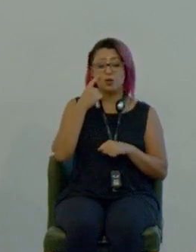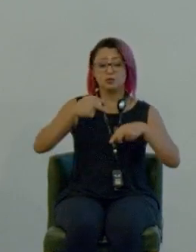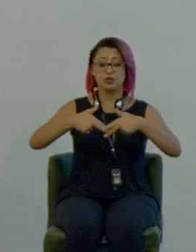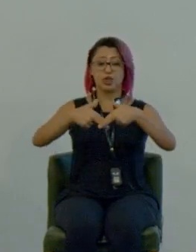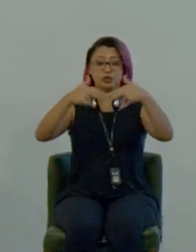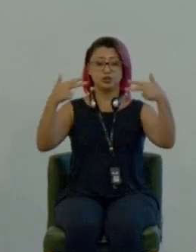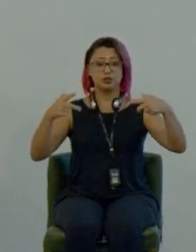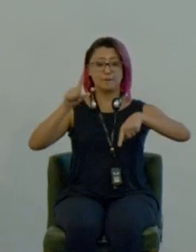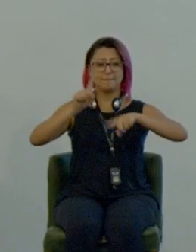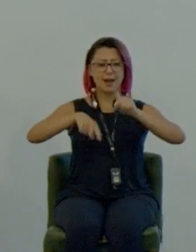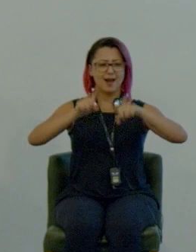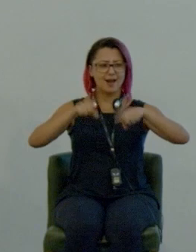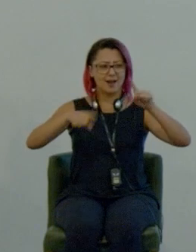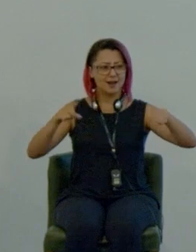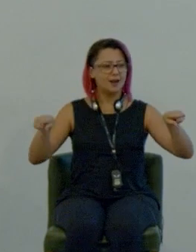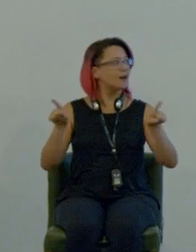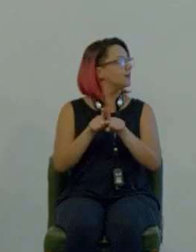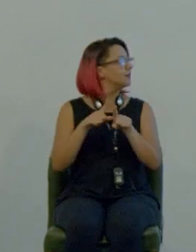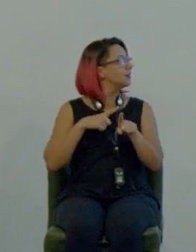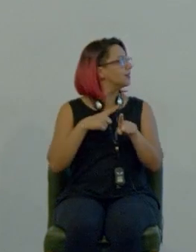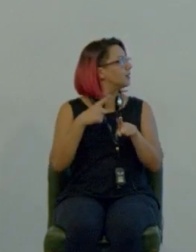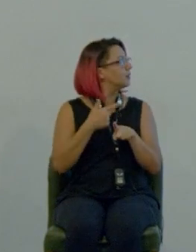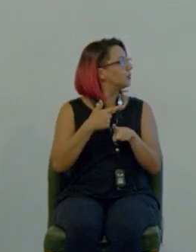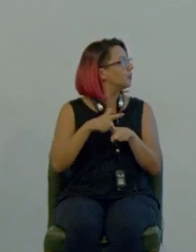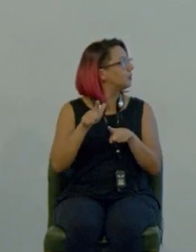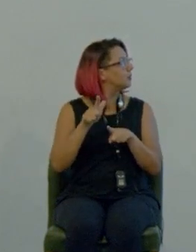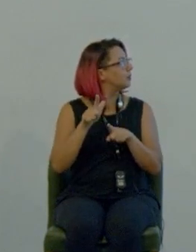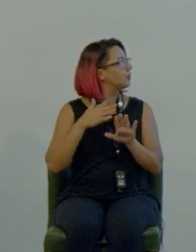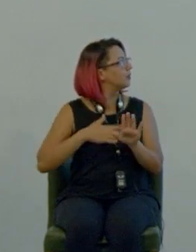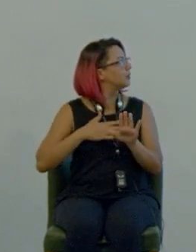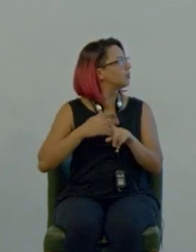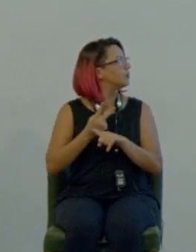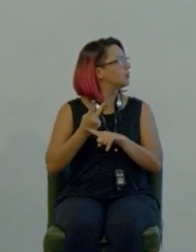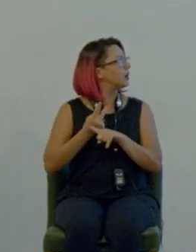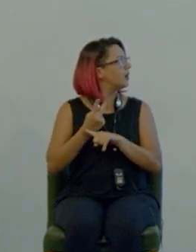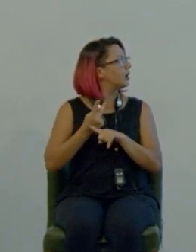muito grande. E cadê aquela figura? Tem algum lugar aqui, eu não vou achar.